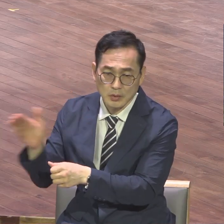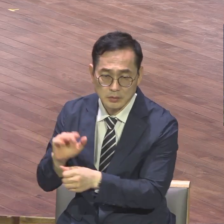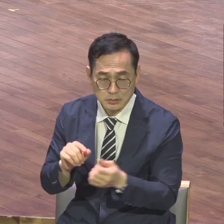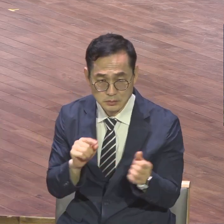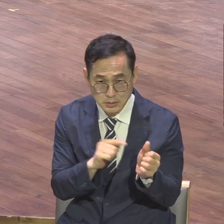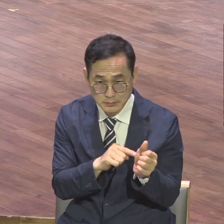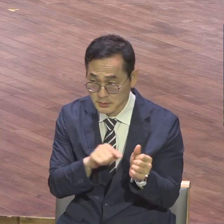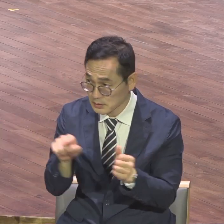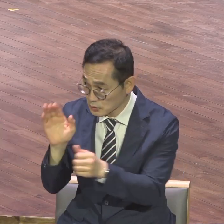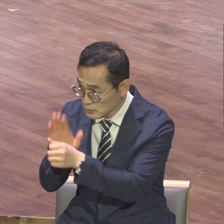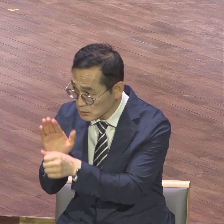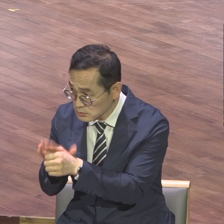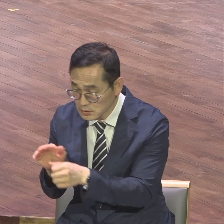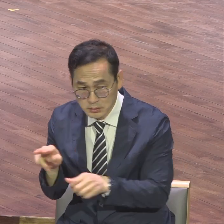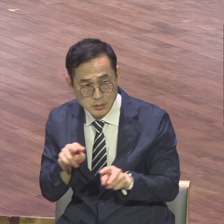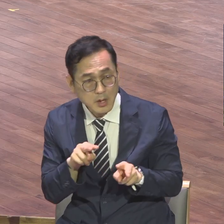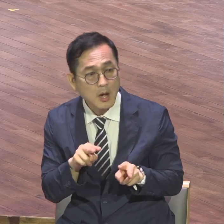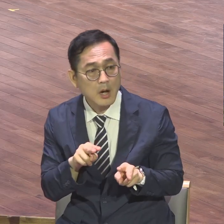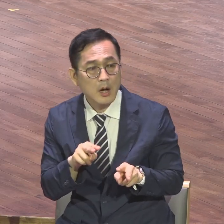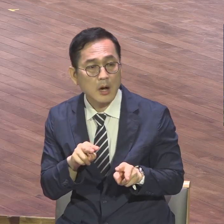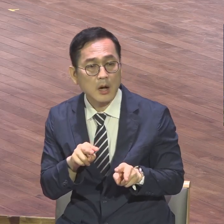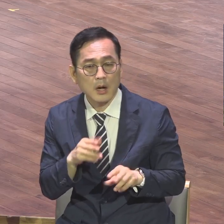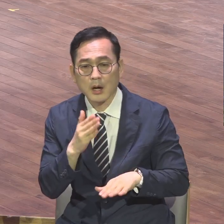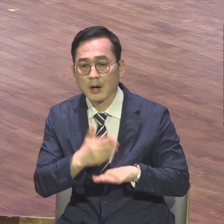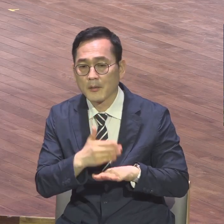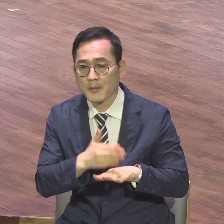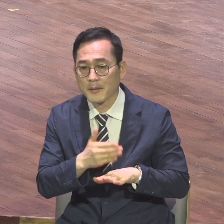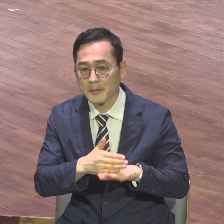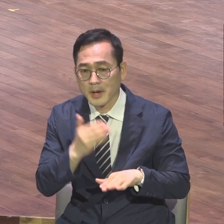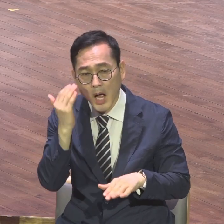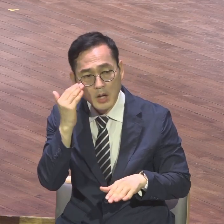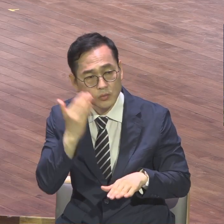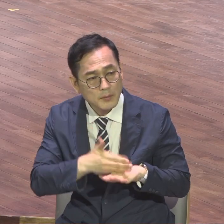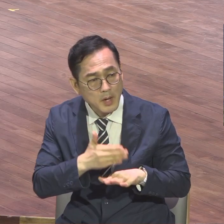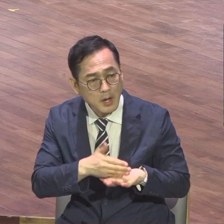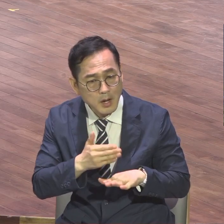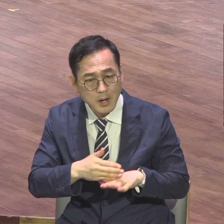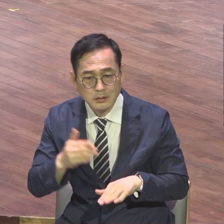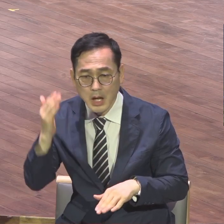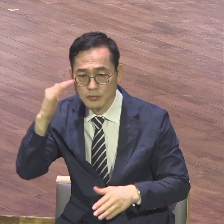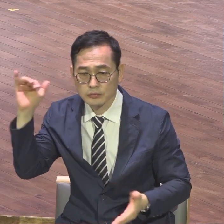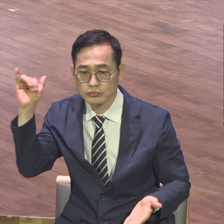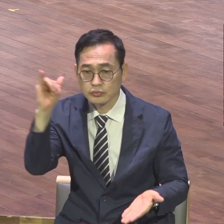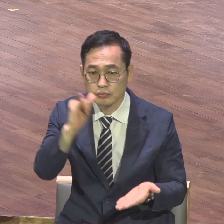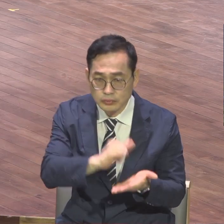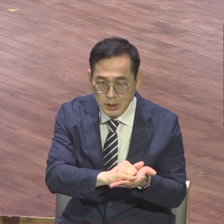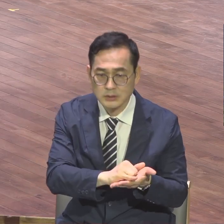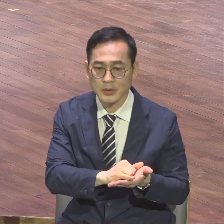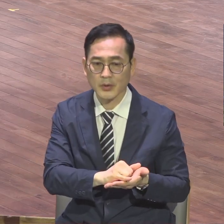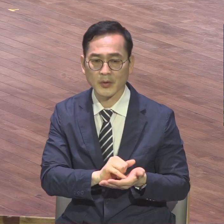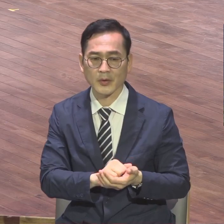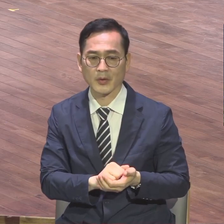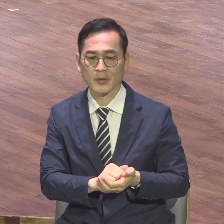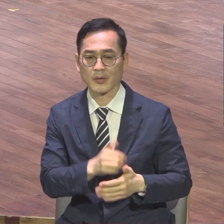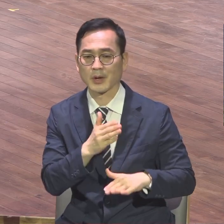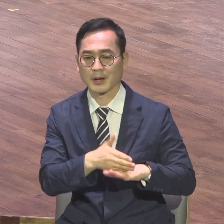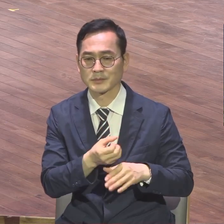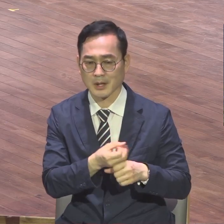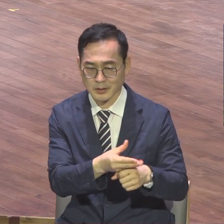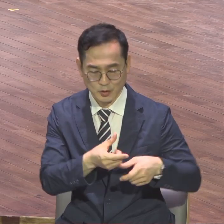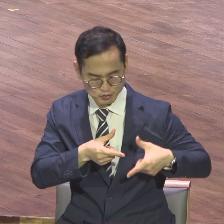다 전 국민이 그렇게 감사하는 마음이 있어서 이번에 그렇게 훈장을 그렇게 주고